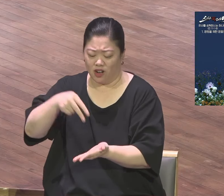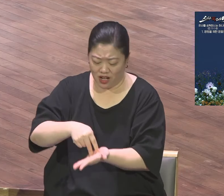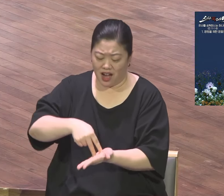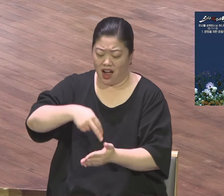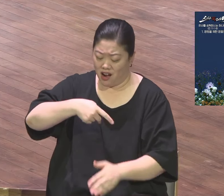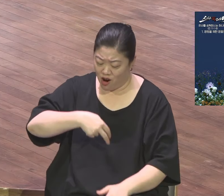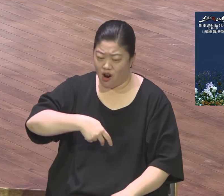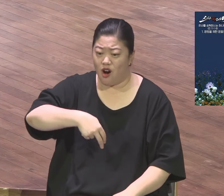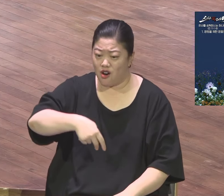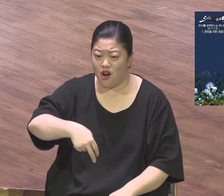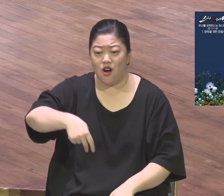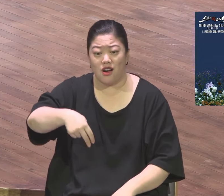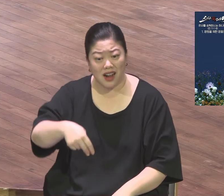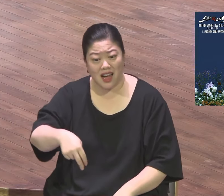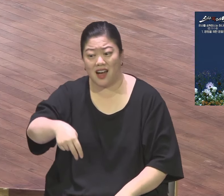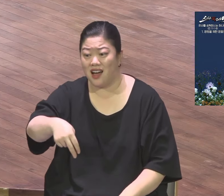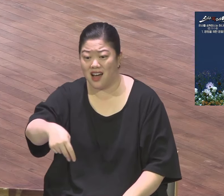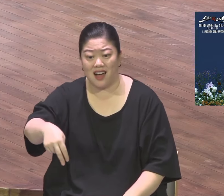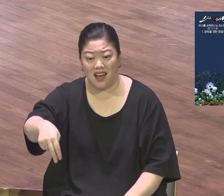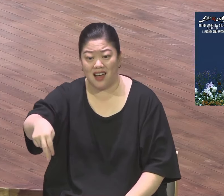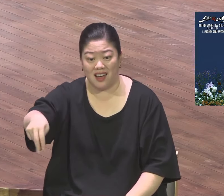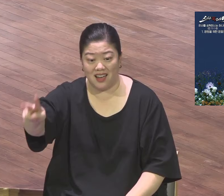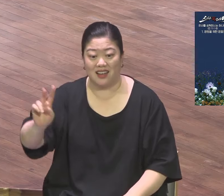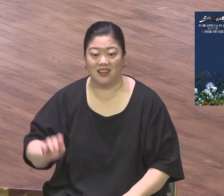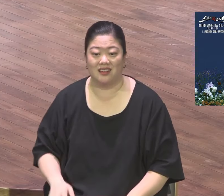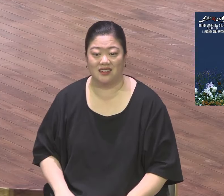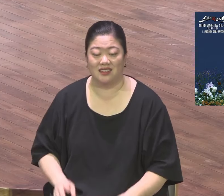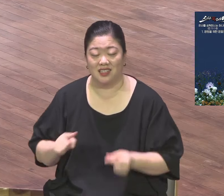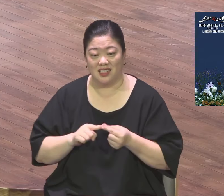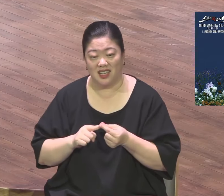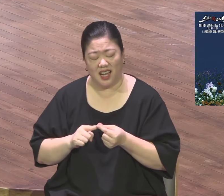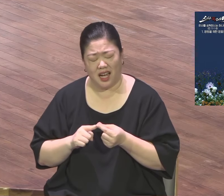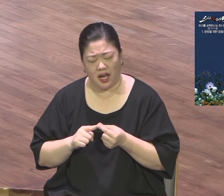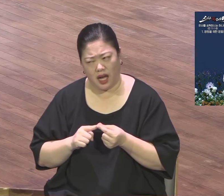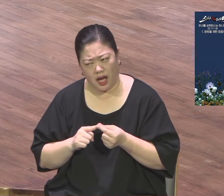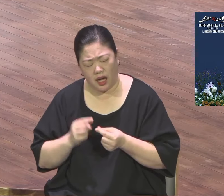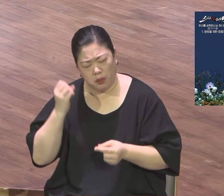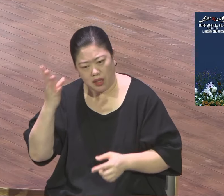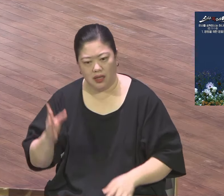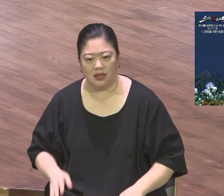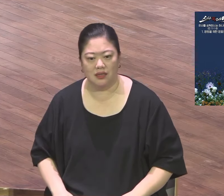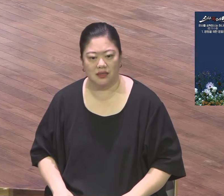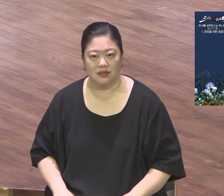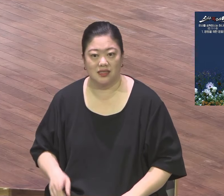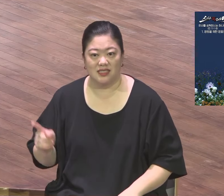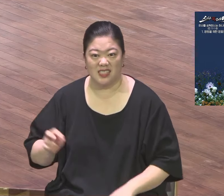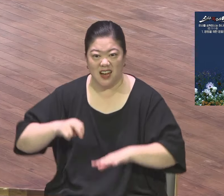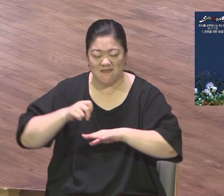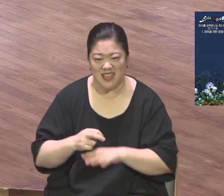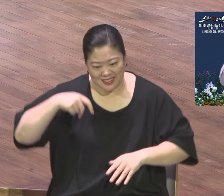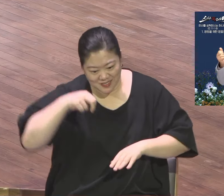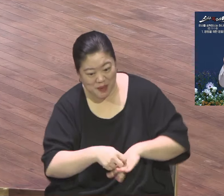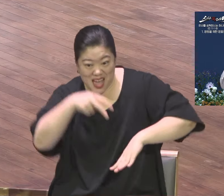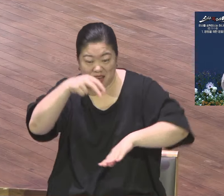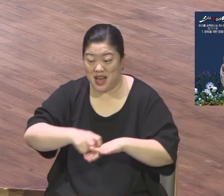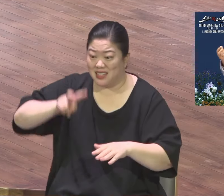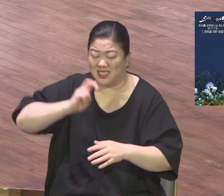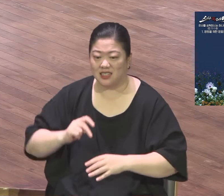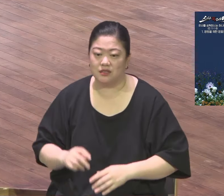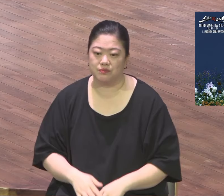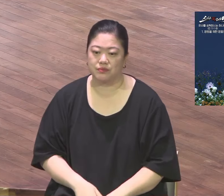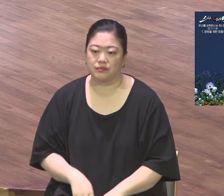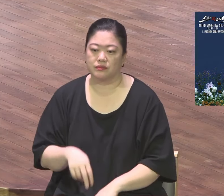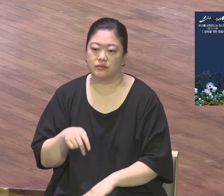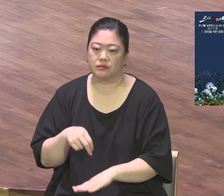일어나 걸어라. 이게요 복음 받고 그는 걸었네 뛰었네 찬양.